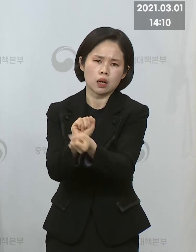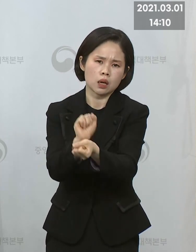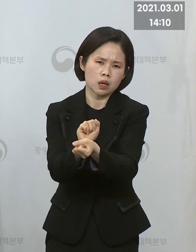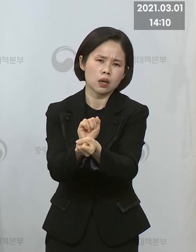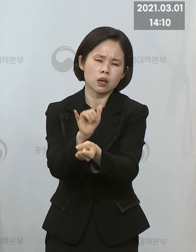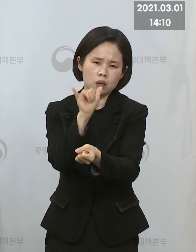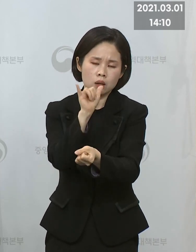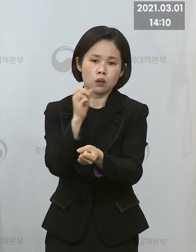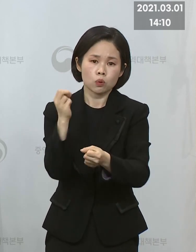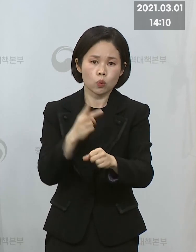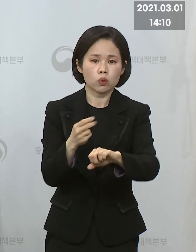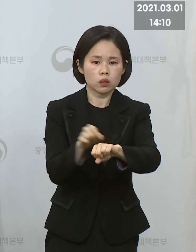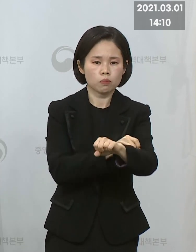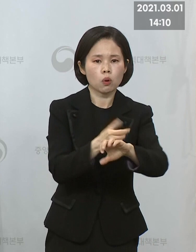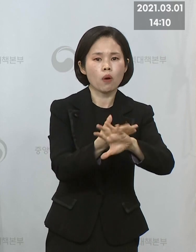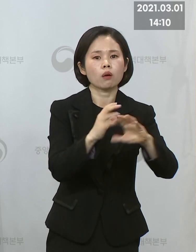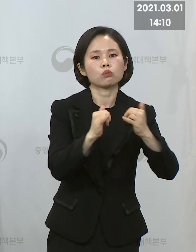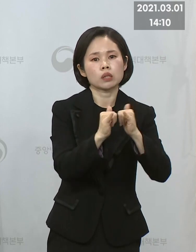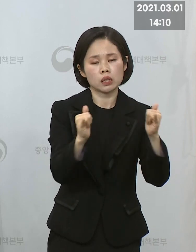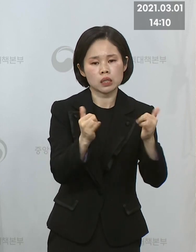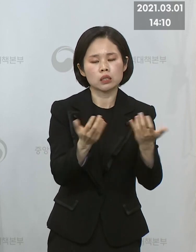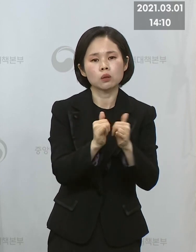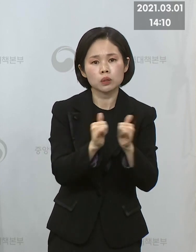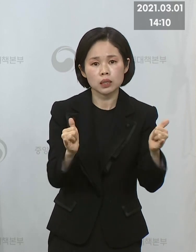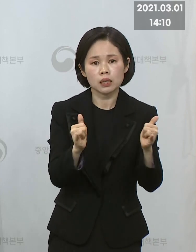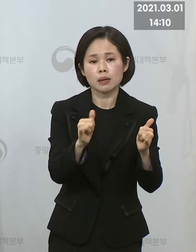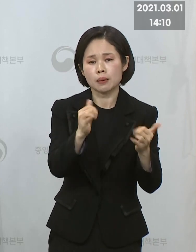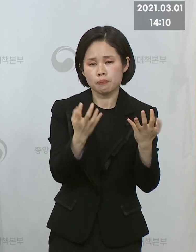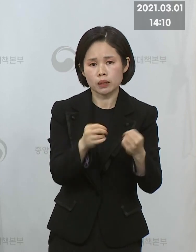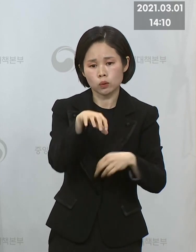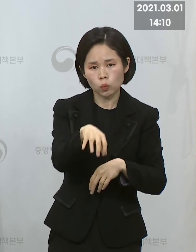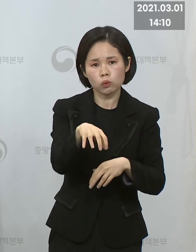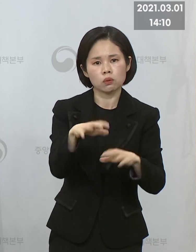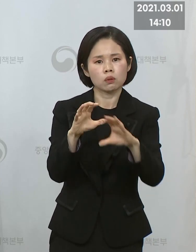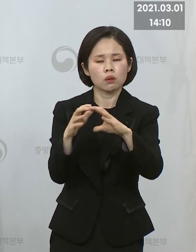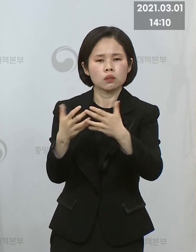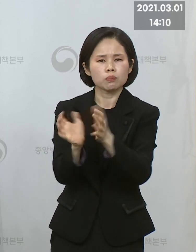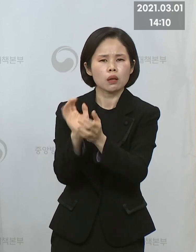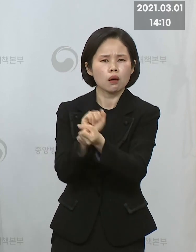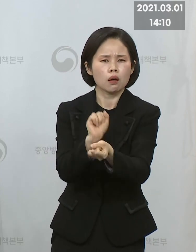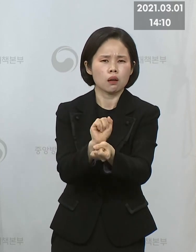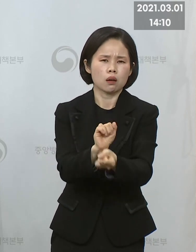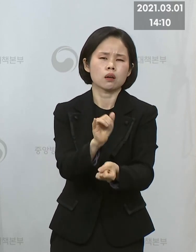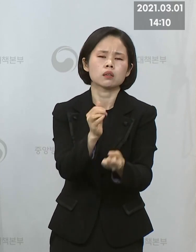특히 외국인 근로자에서의 확진자도 증가한 상황입니다.